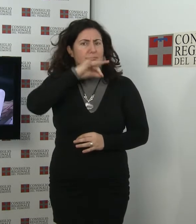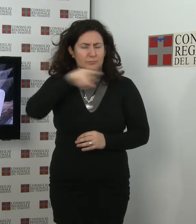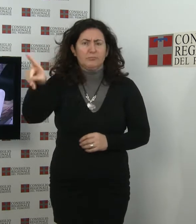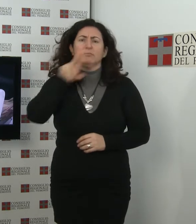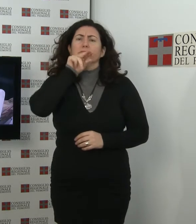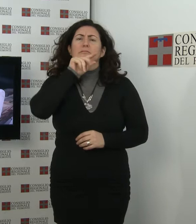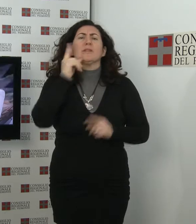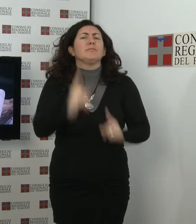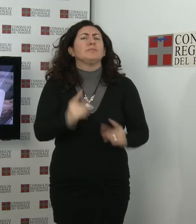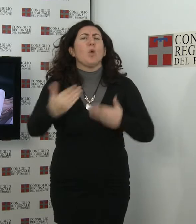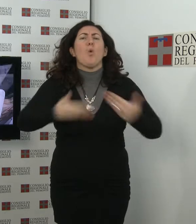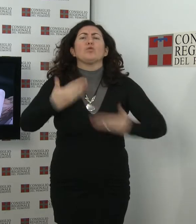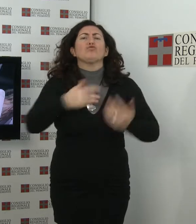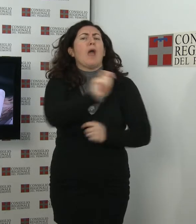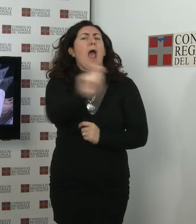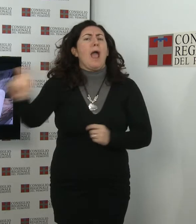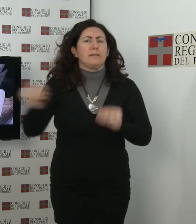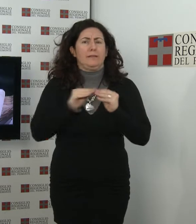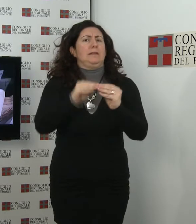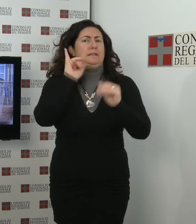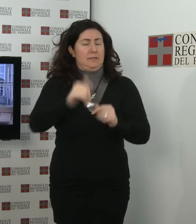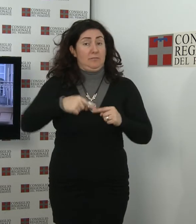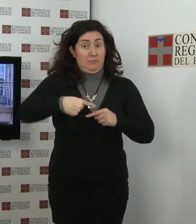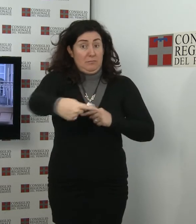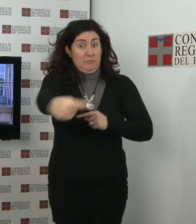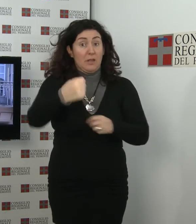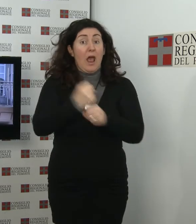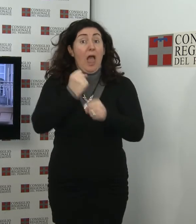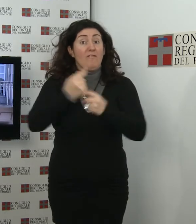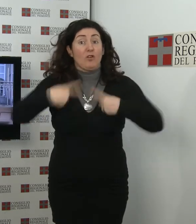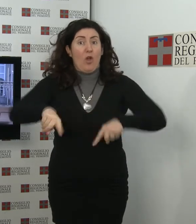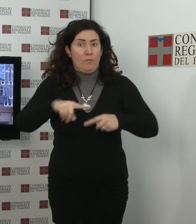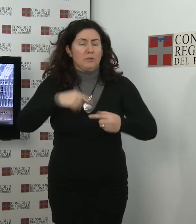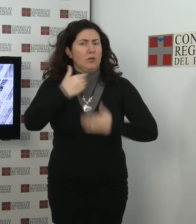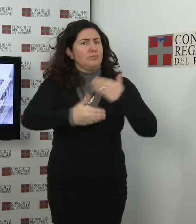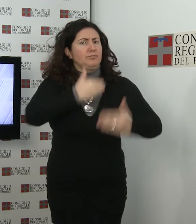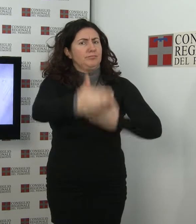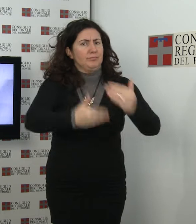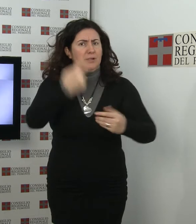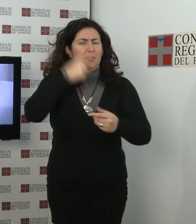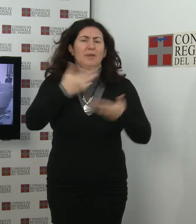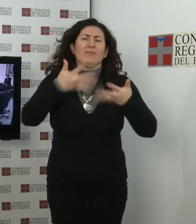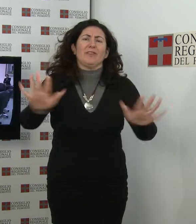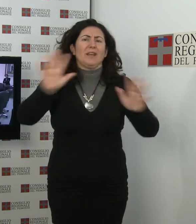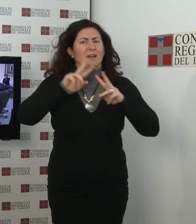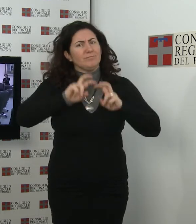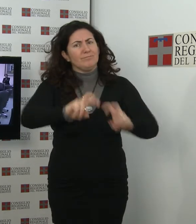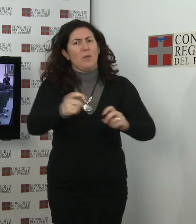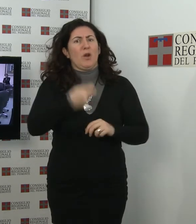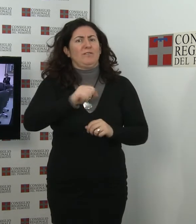prossimi giorni proseguono i lavori della Commissione per completare l'esame dei provvedimenti legati al bilancio. Il liceo scientifico